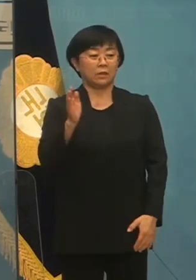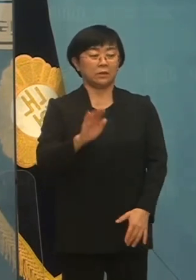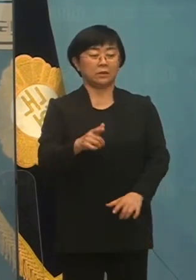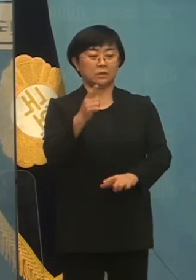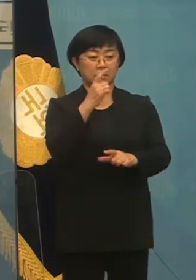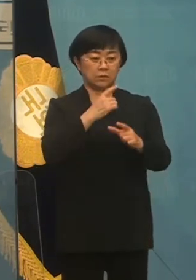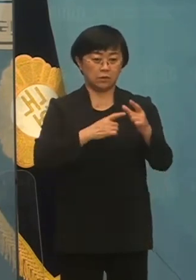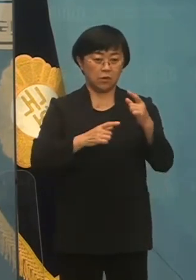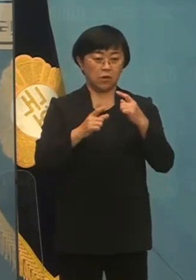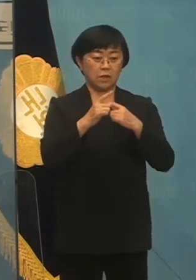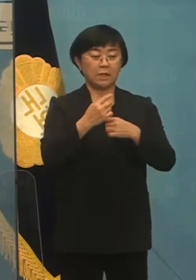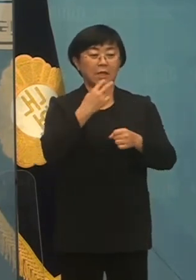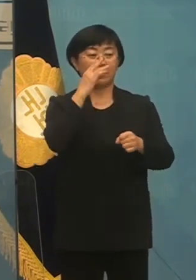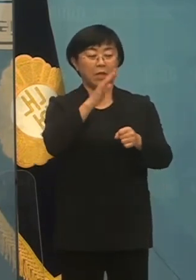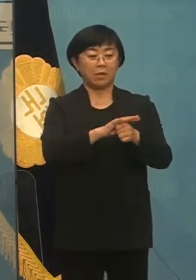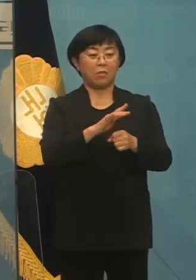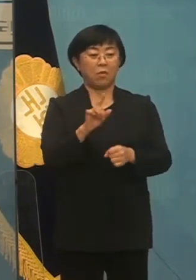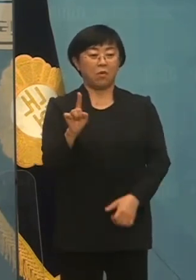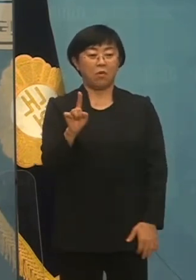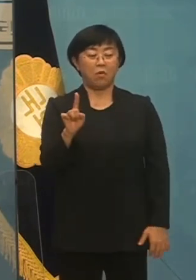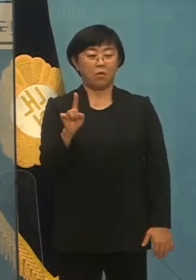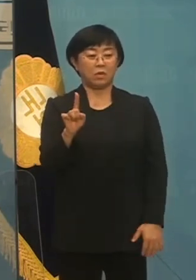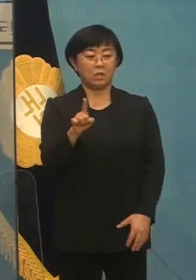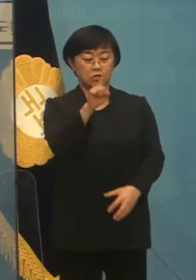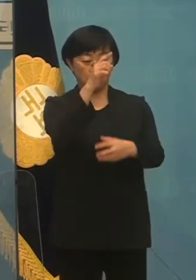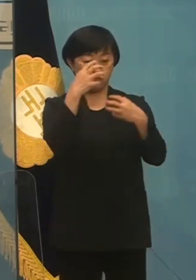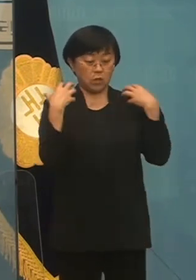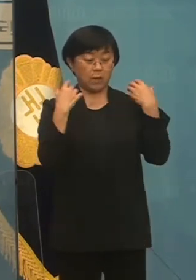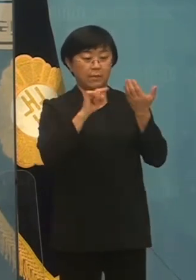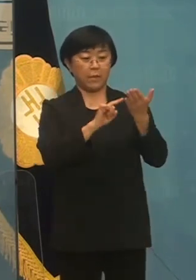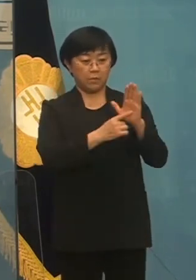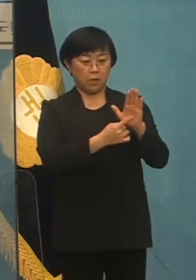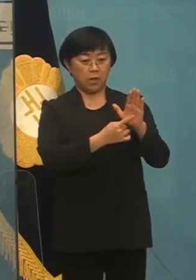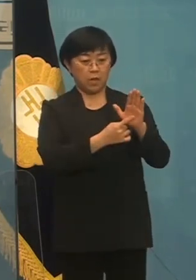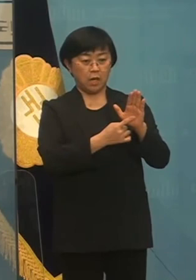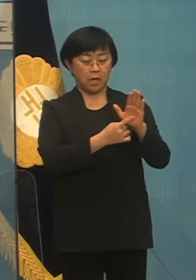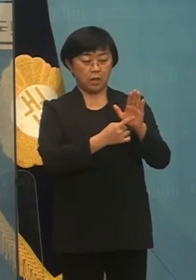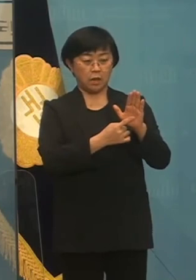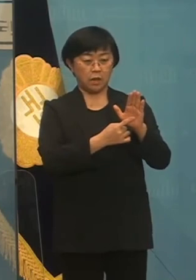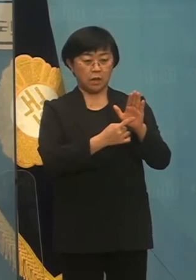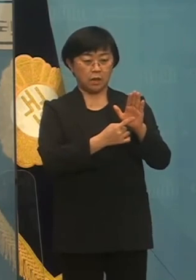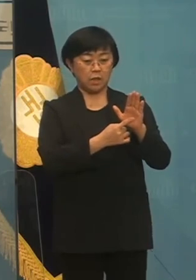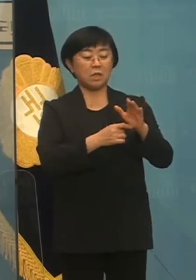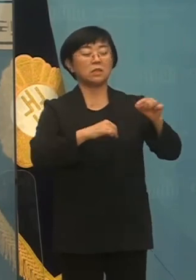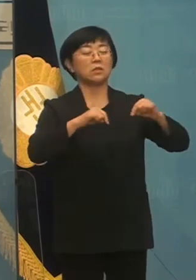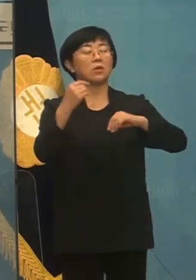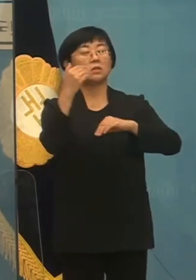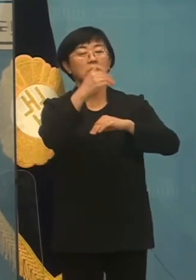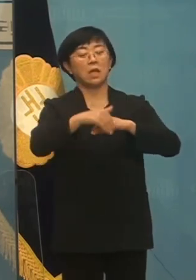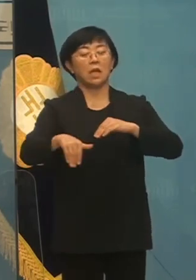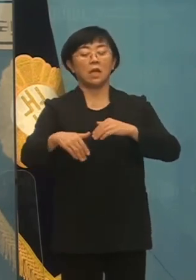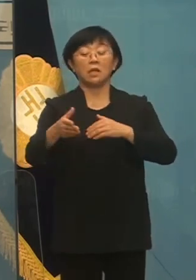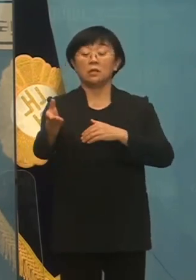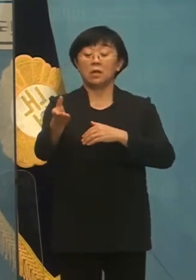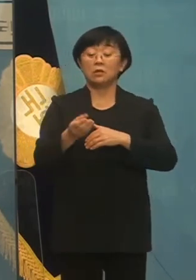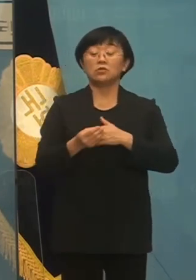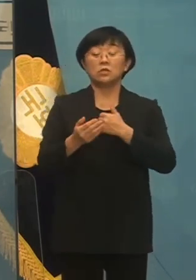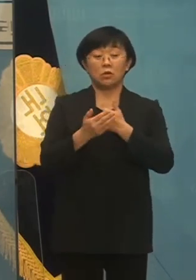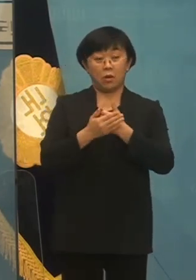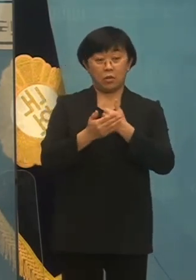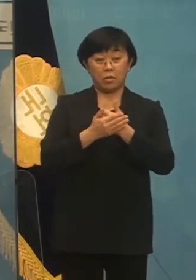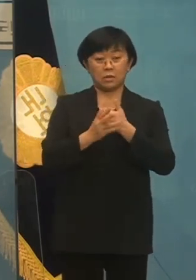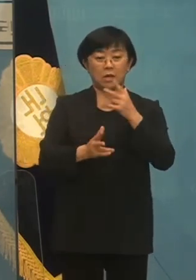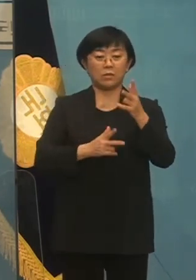더욱더 터무니없이 큰 문제는 이렇게 정부가 발표한 땡질식 정책 저금리 대출 지원